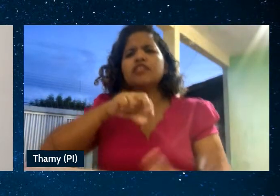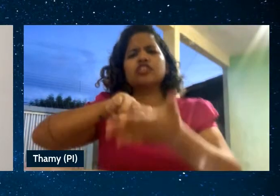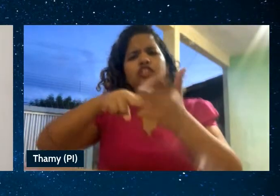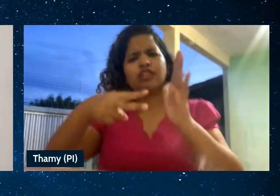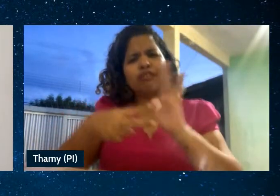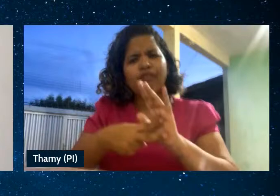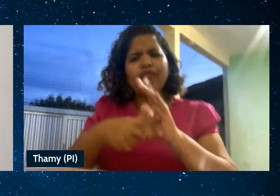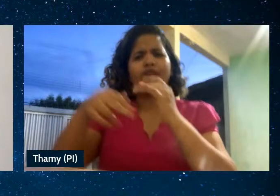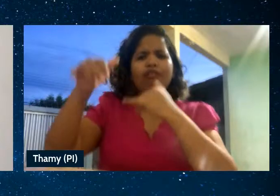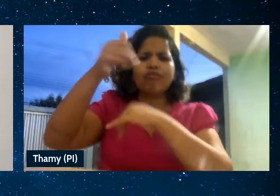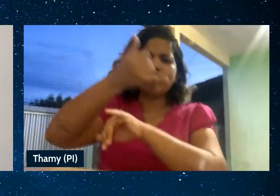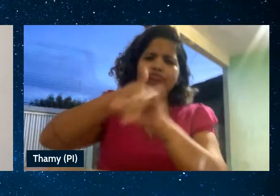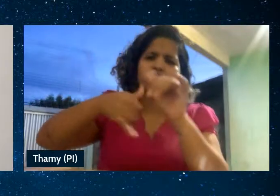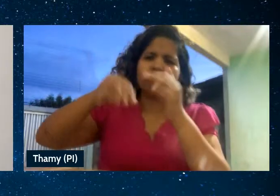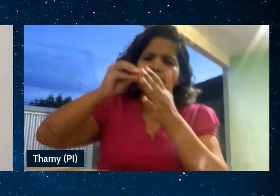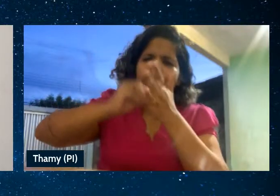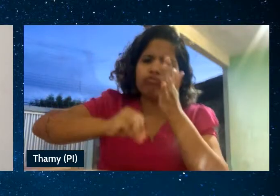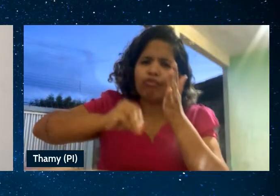energ